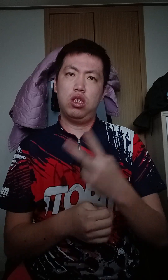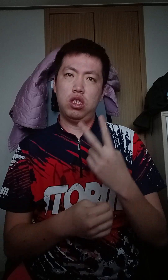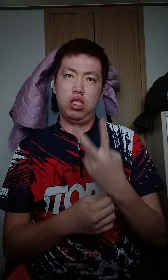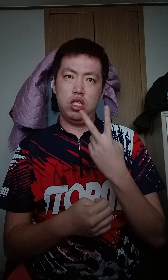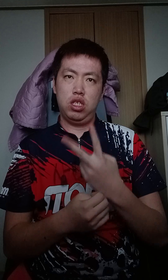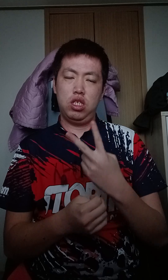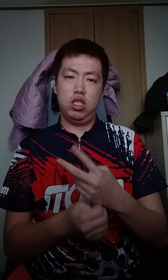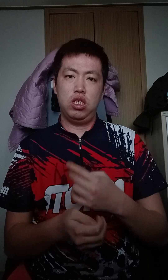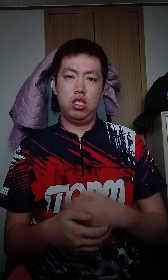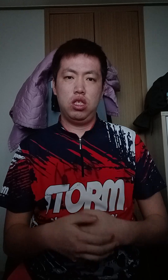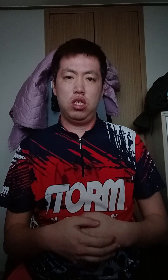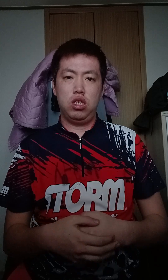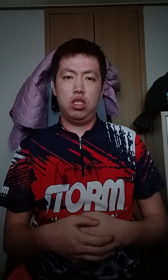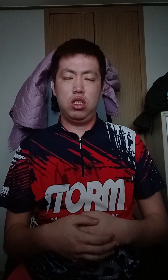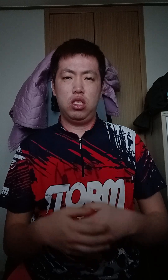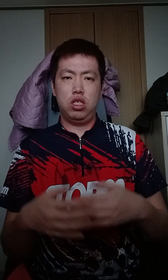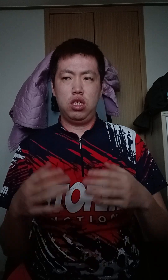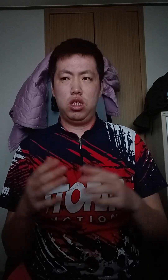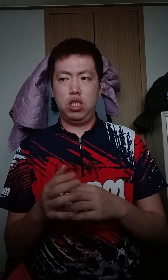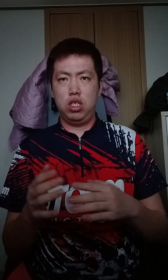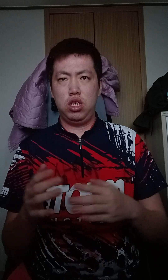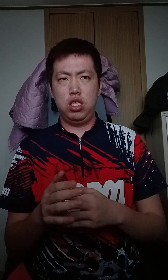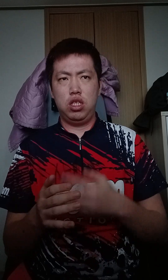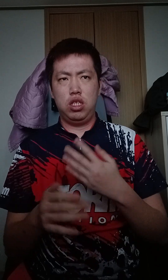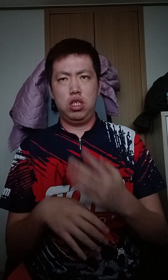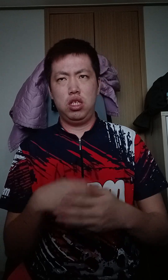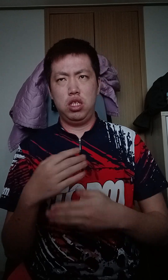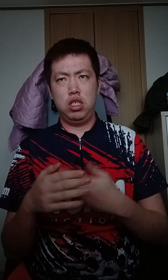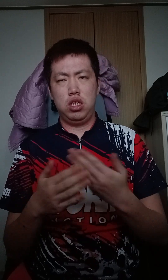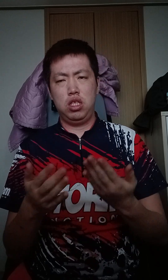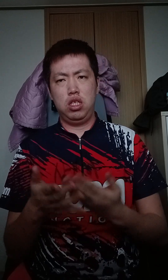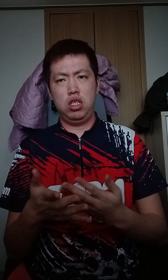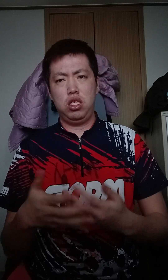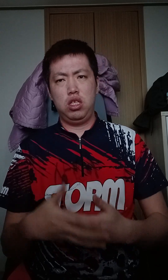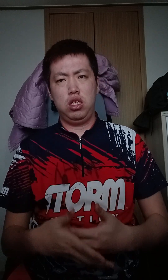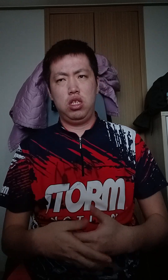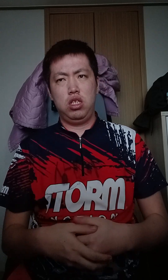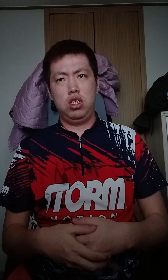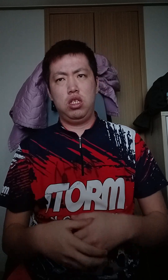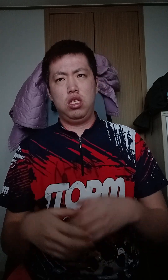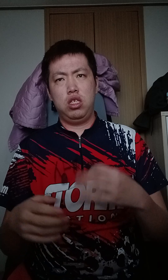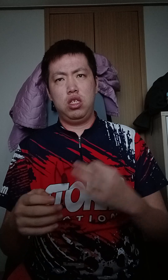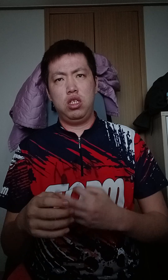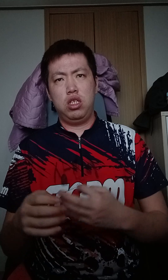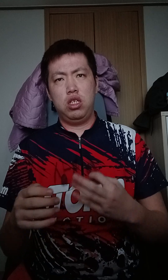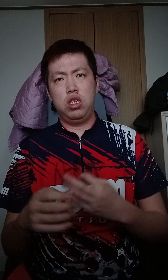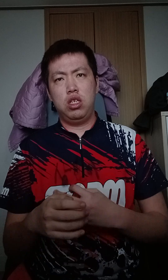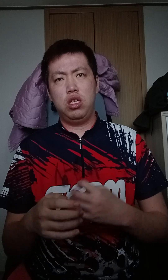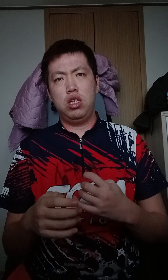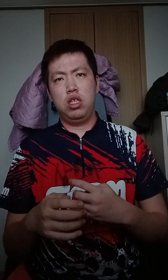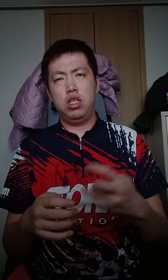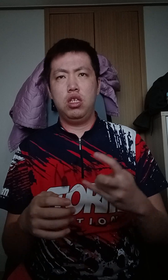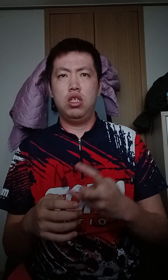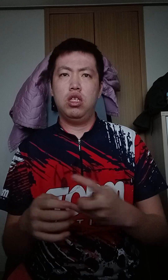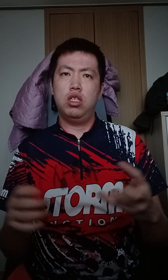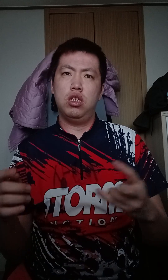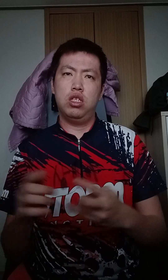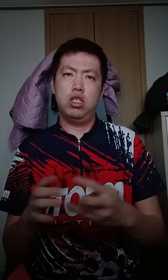이상. 지난 2019년 국가인권위원회가 보건복지부에 그룹홈 종사자에 대한 인건비 차별을 시정하라고